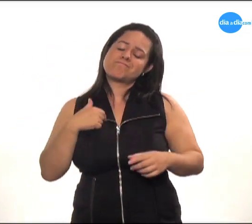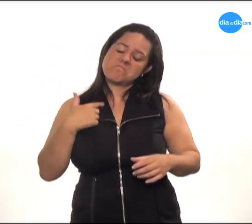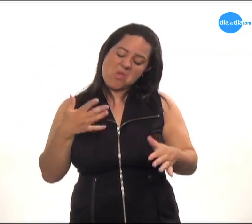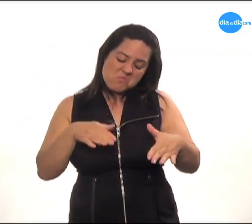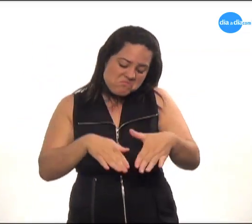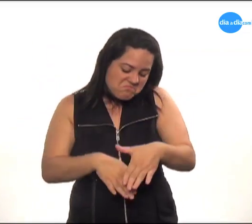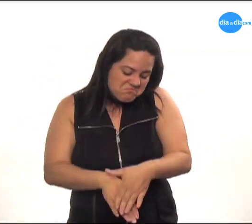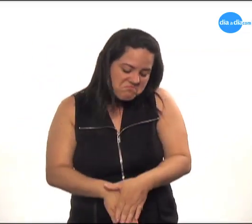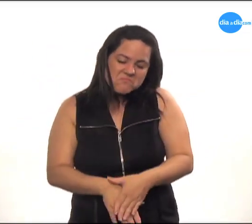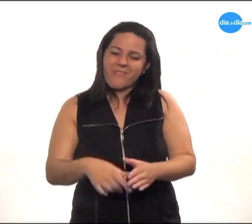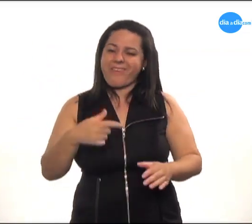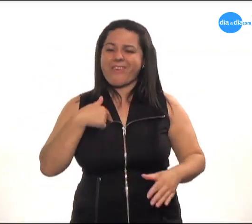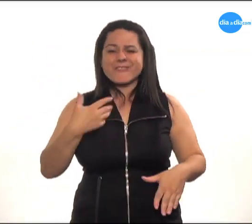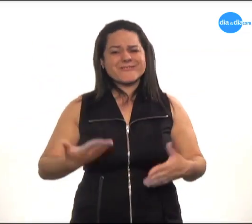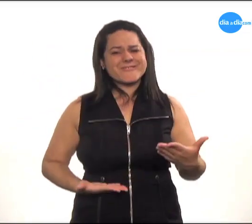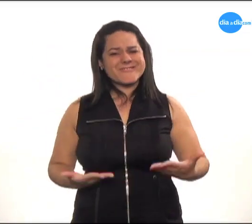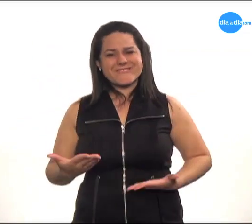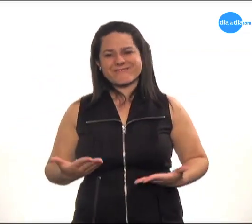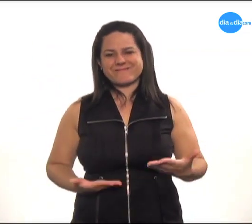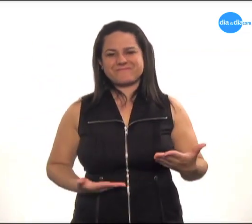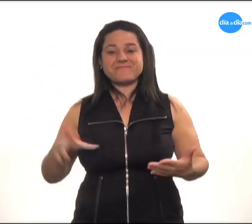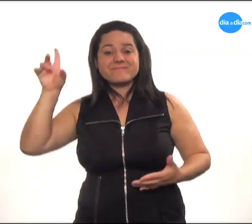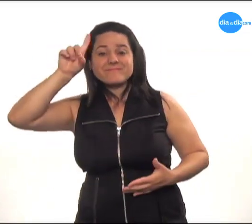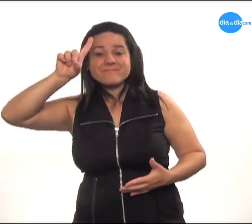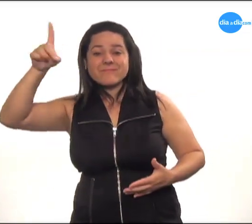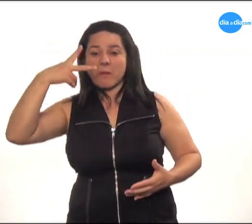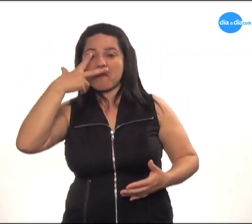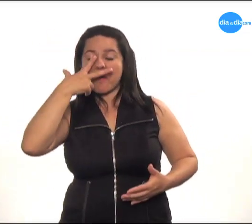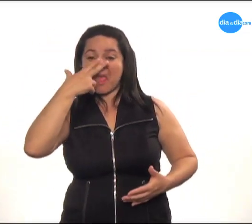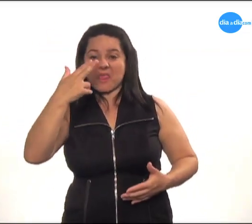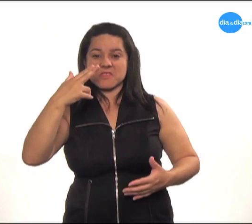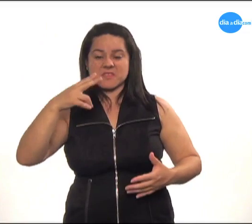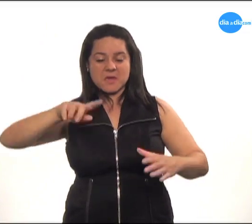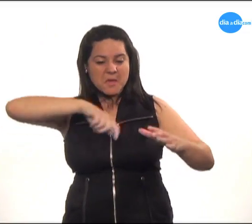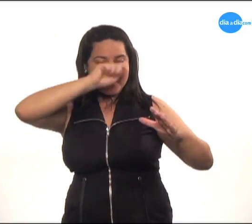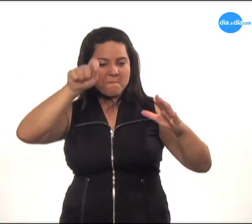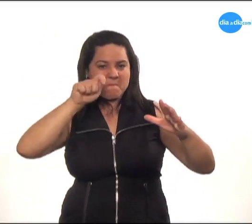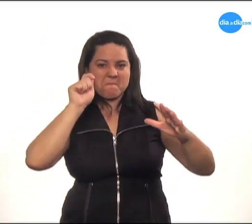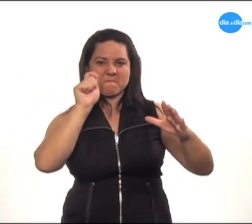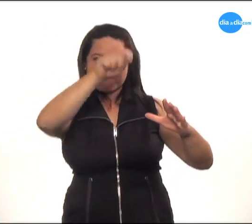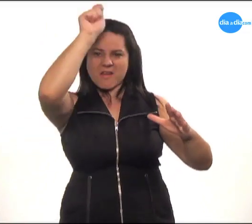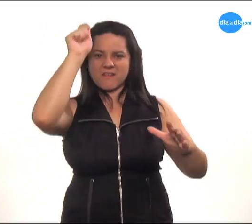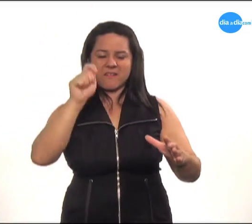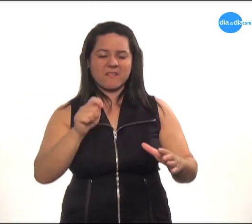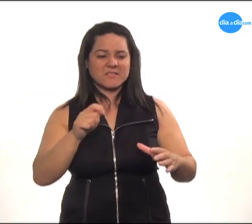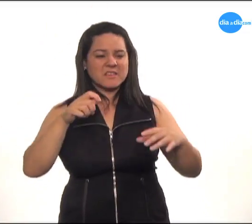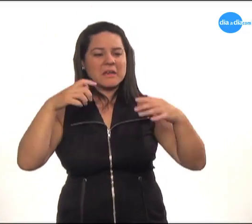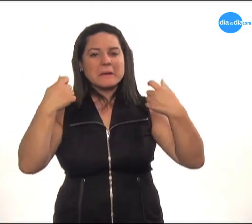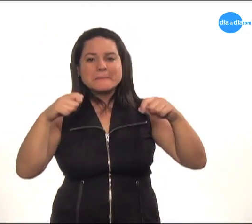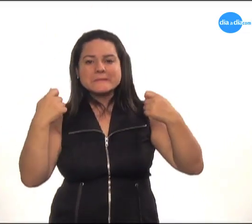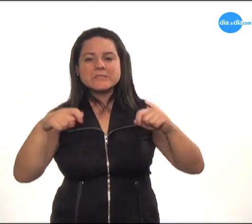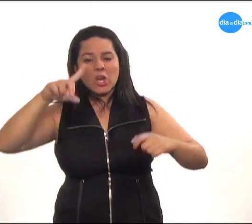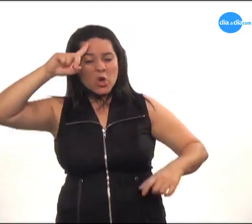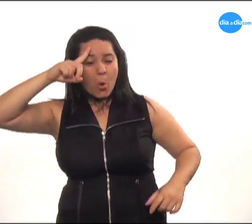vida. Deus não é o gênio da lâmpada que tem a obrigação de dar para você os